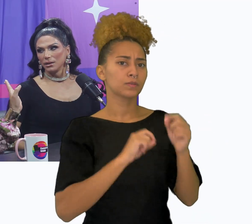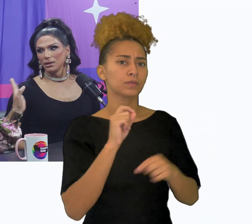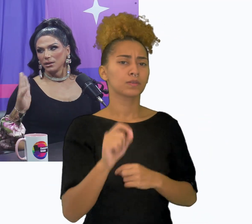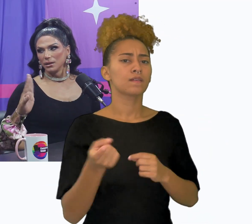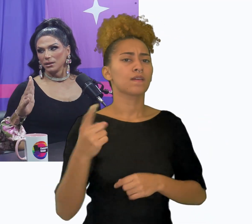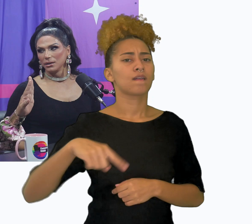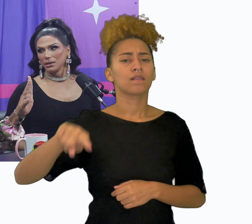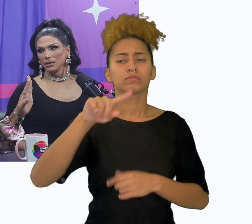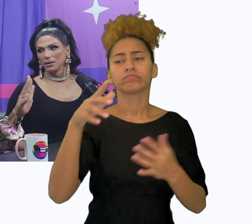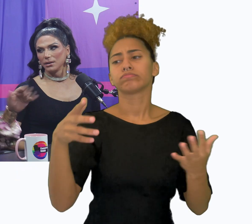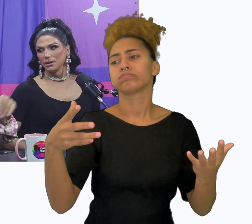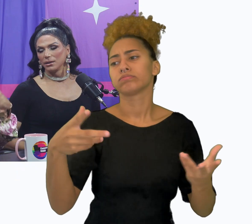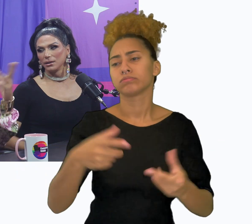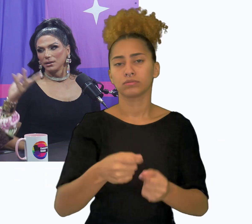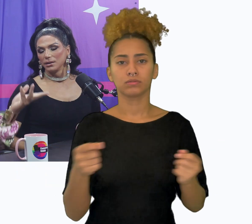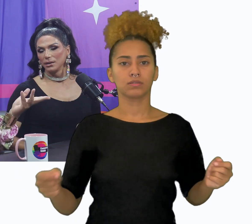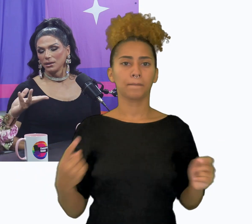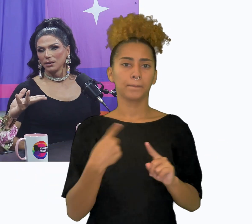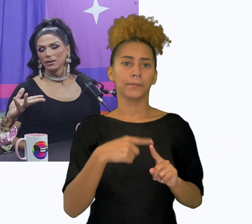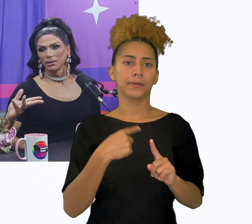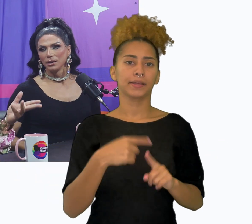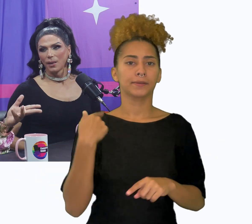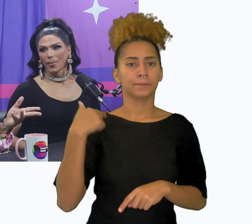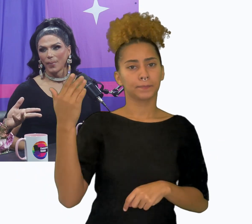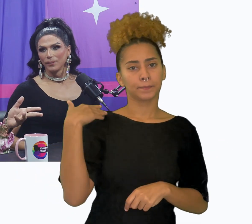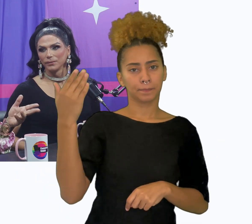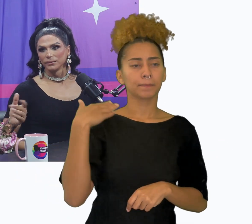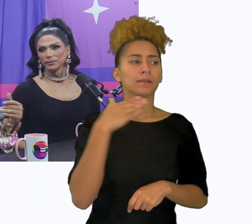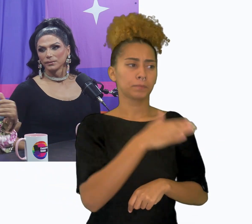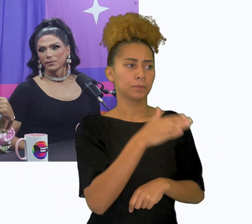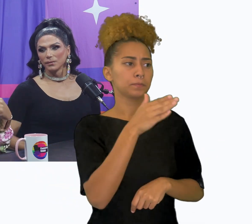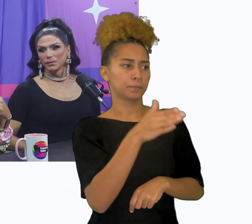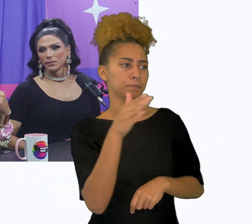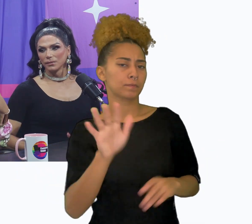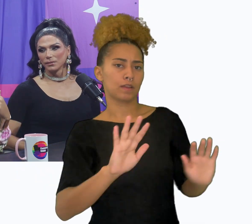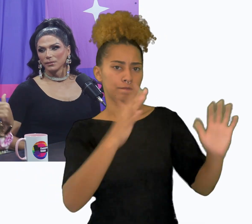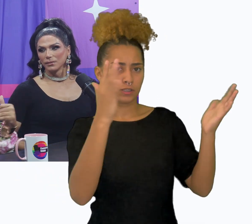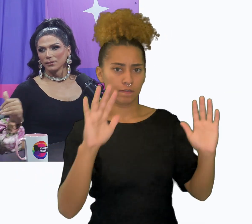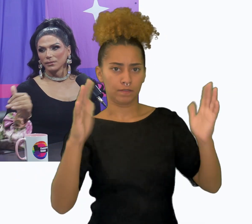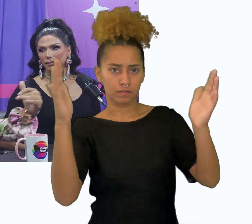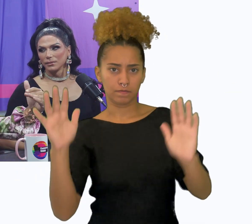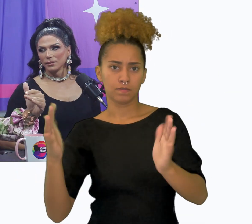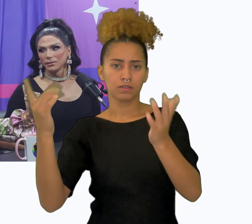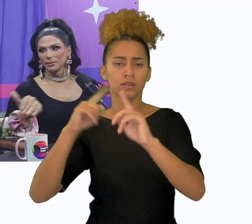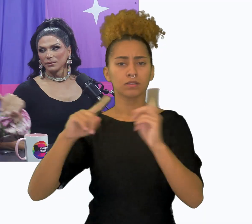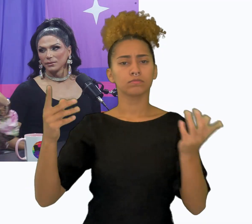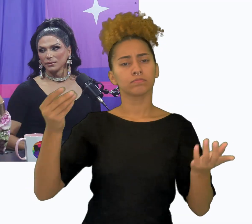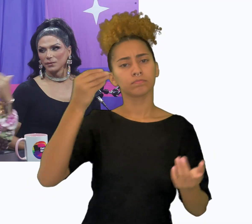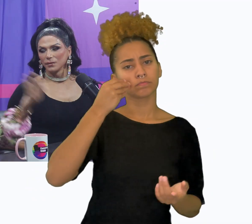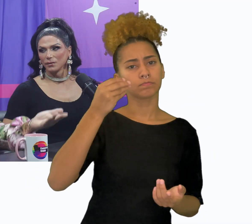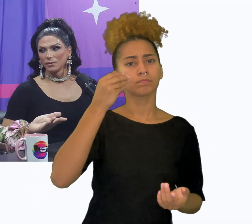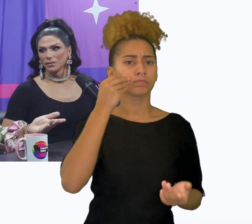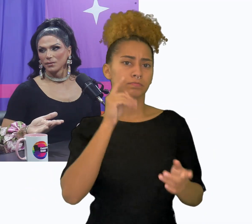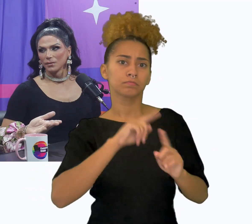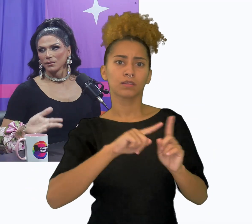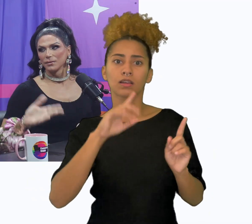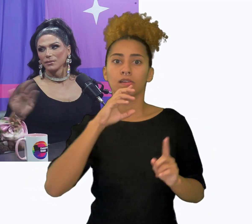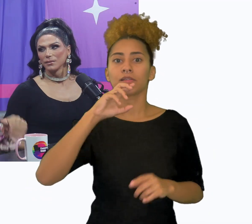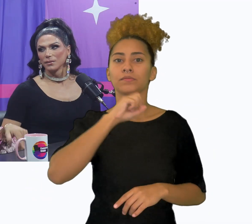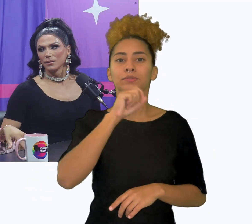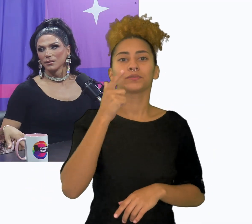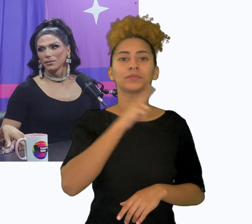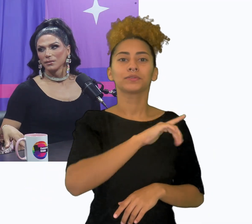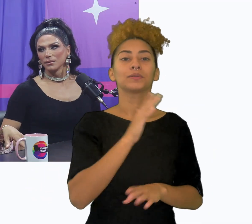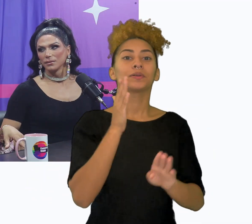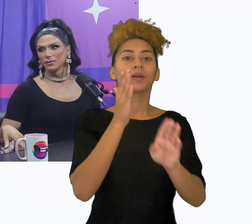sempre foram divas quando eu passei a frequentar as boates. E aí eu tava tentando galgar isso e rapidamente eu cheguei